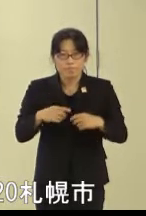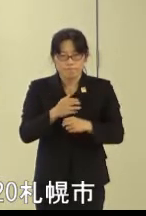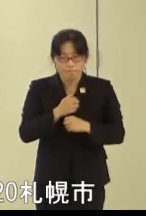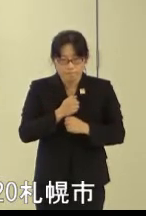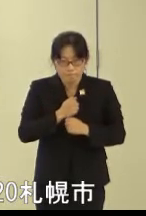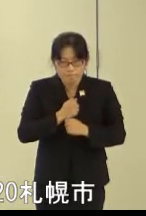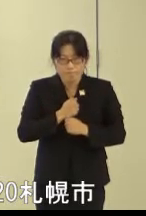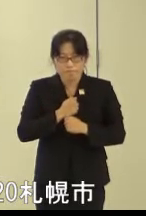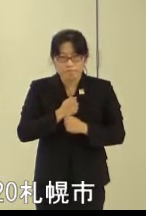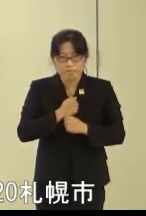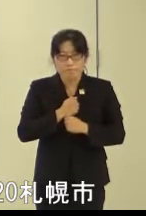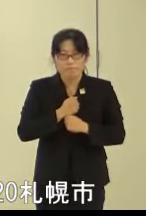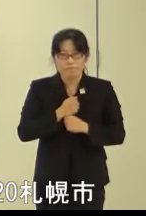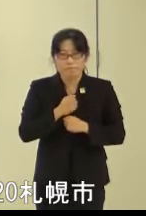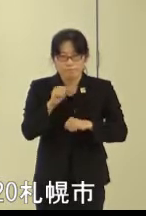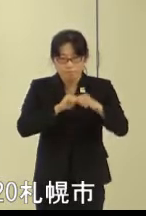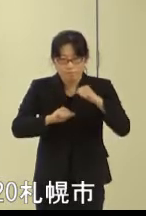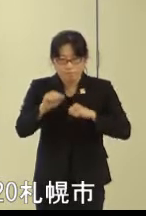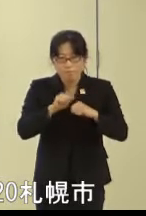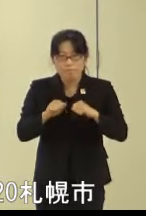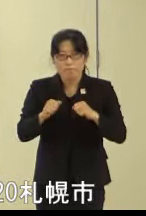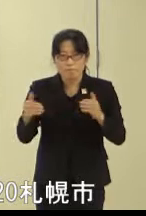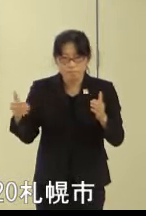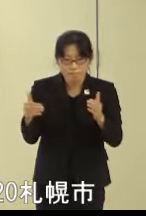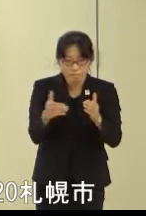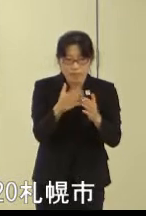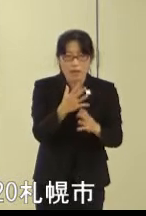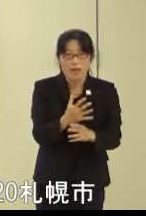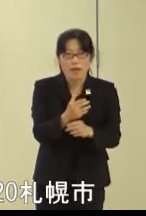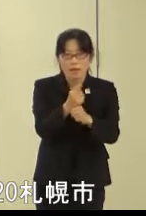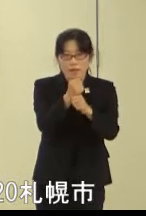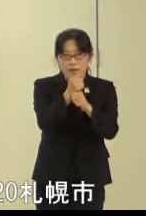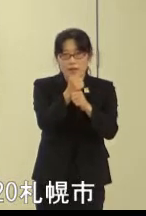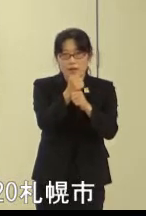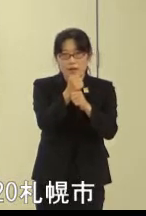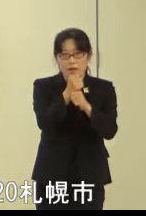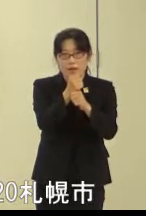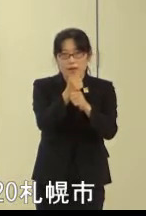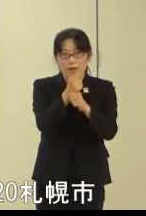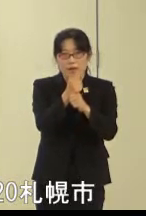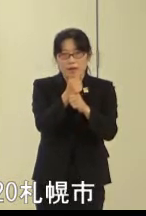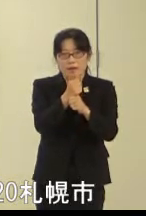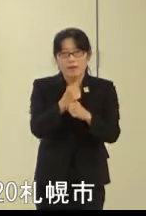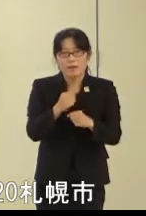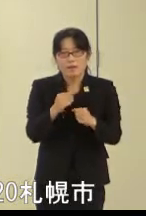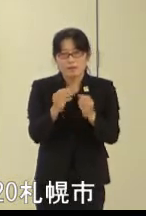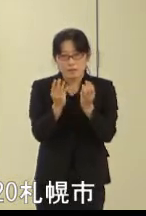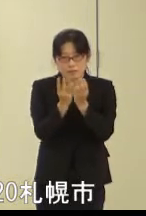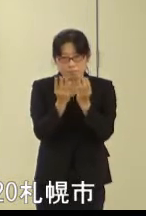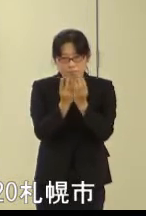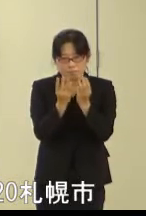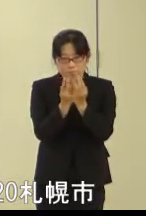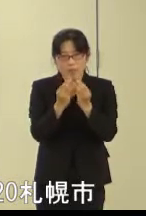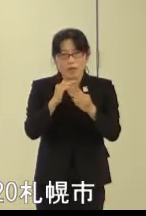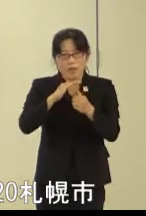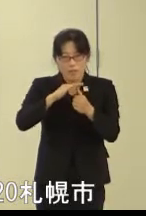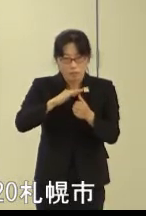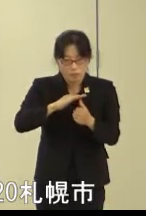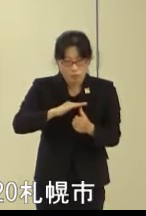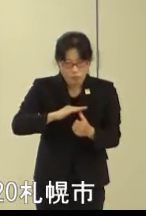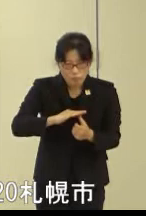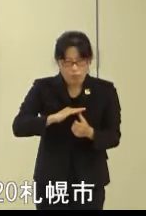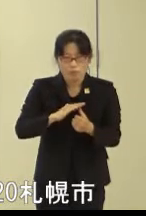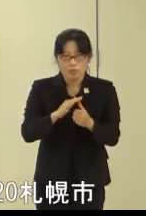いただいていきているまあそういう結果ああなんとかを作祝福低い数字で収まっている